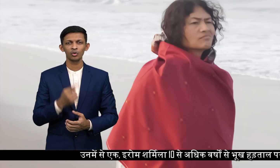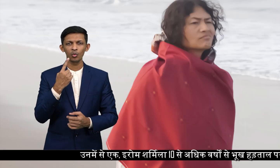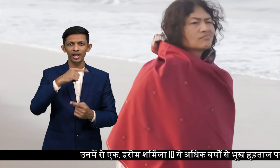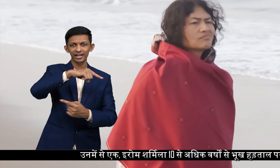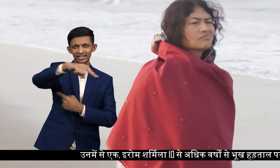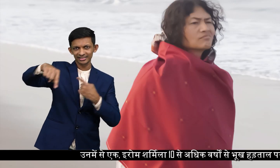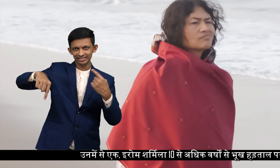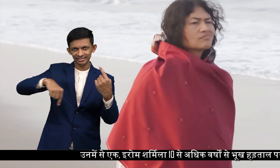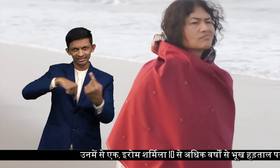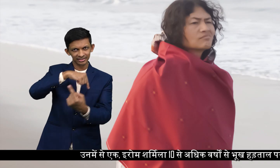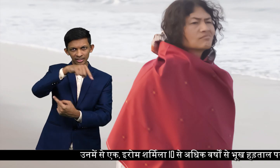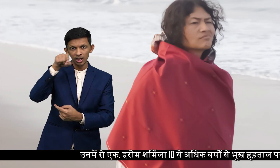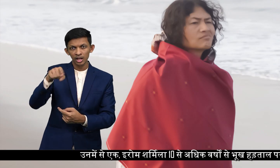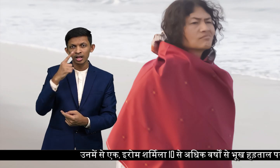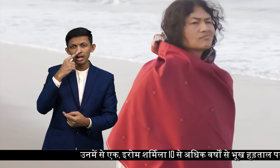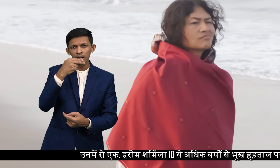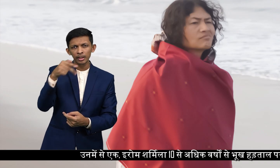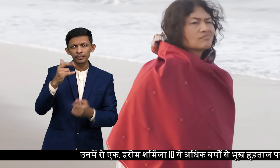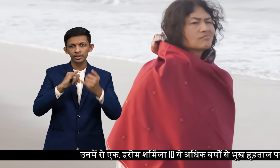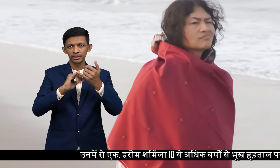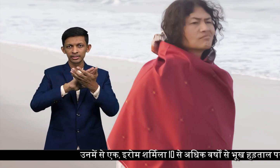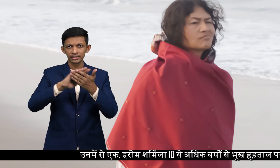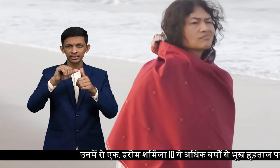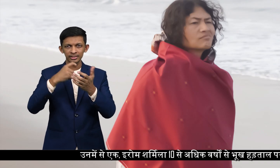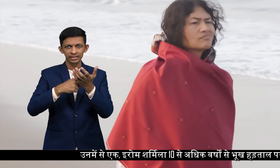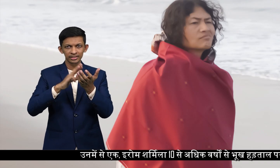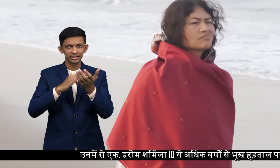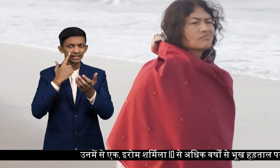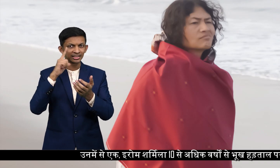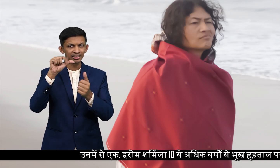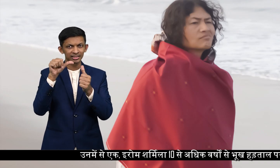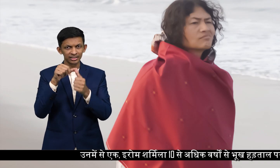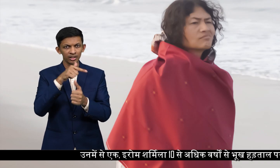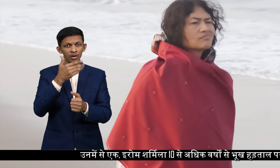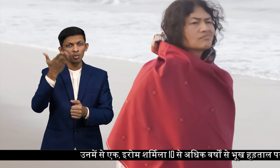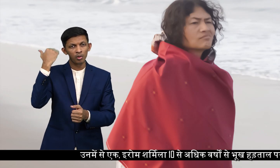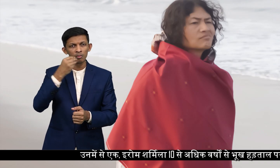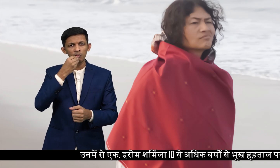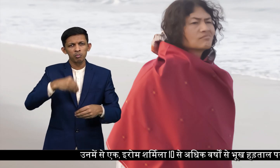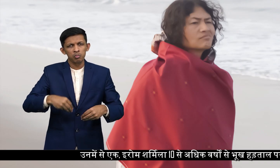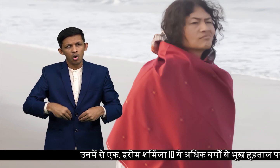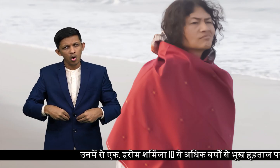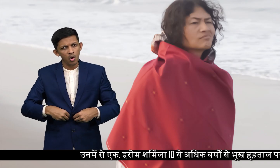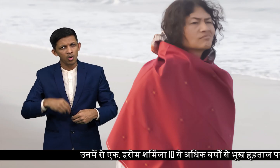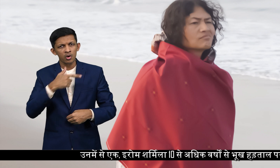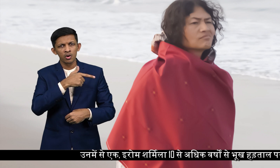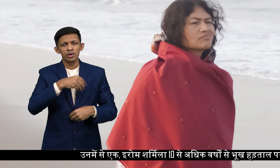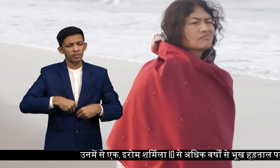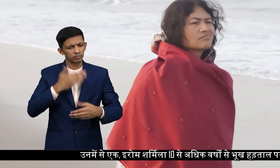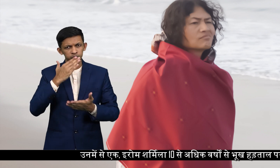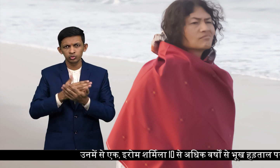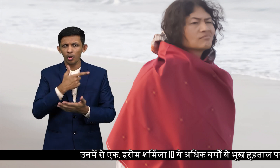का संचालन किया। उनमें से एक इरोम शामिल 10 से अधिक वर्षों से